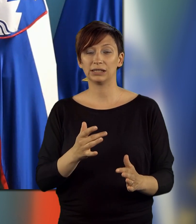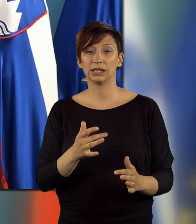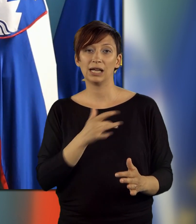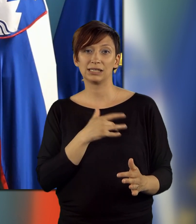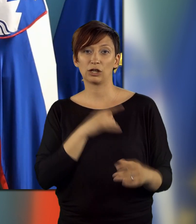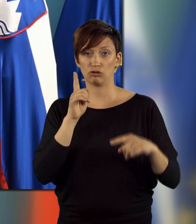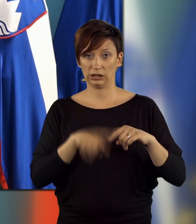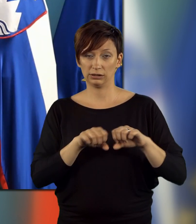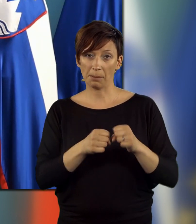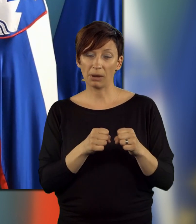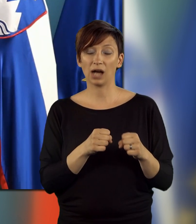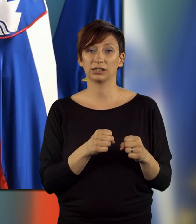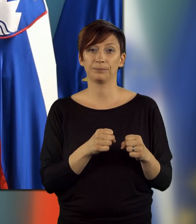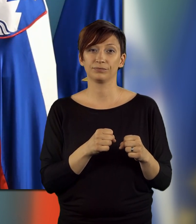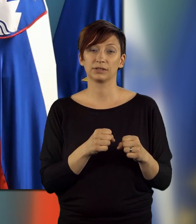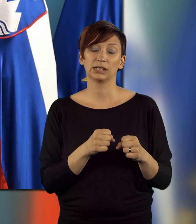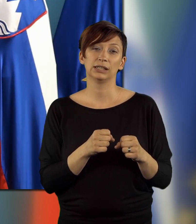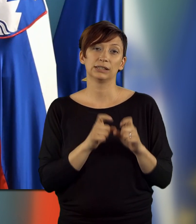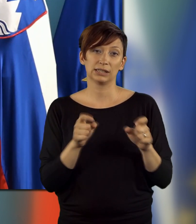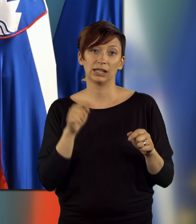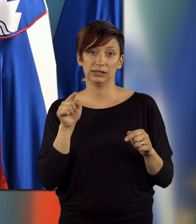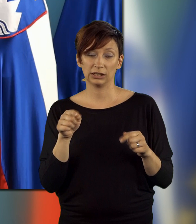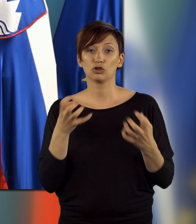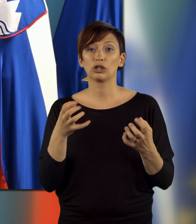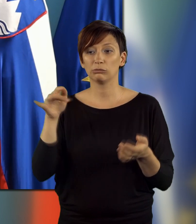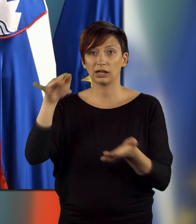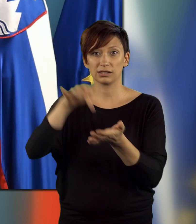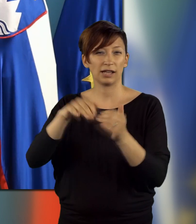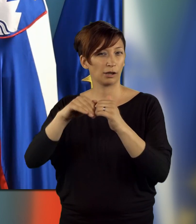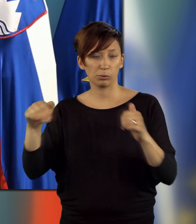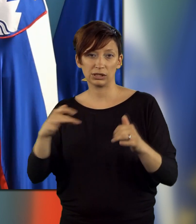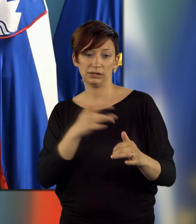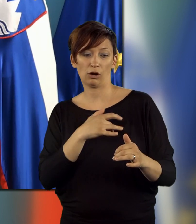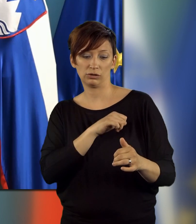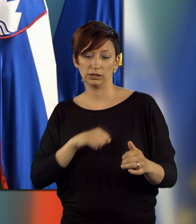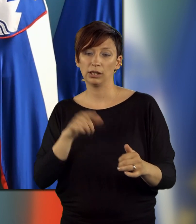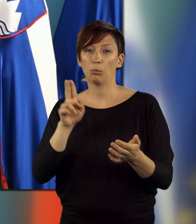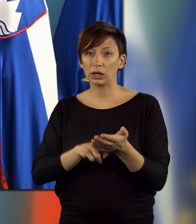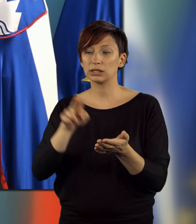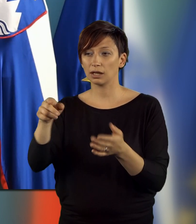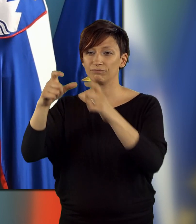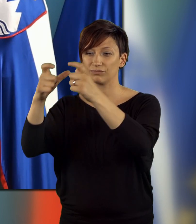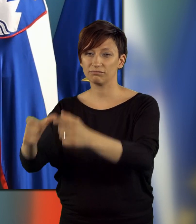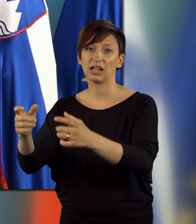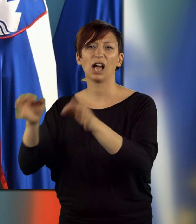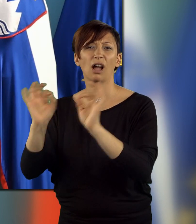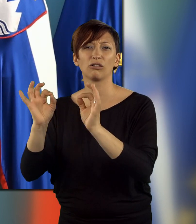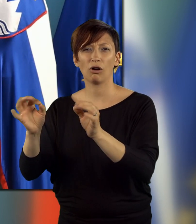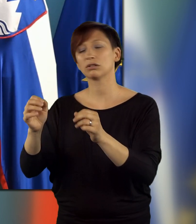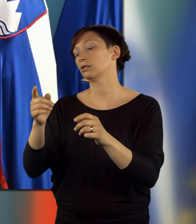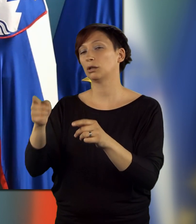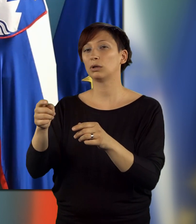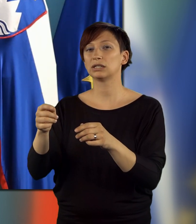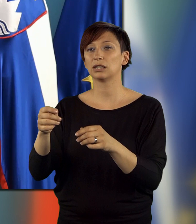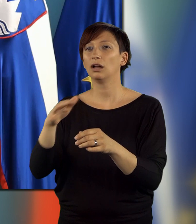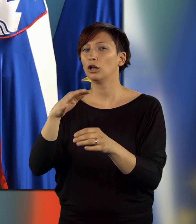prirojenih srčnih napak. Zaradi tega, če hočemo imeti tak center, da bo res kakovosten in da bomo imeli